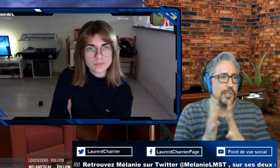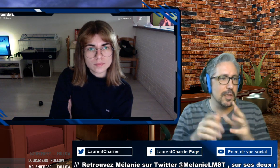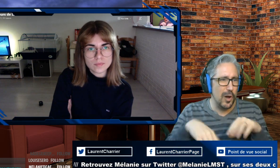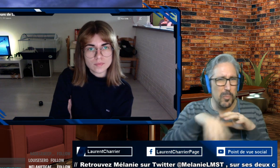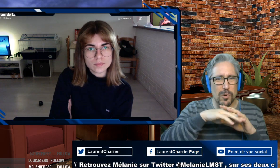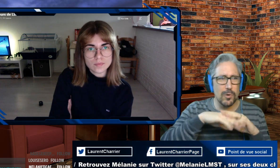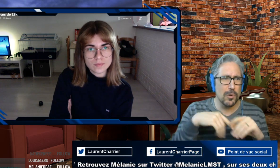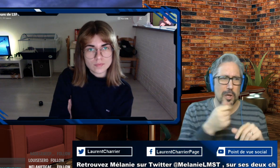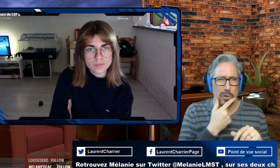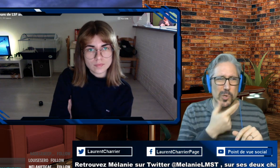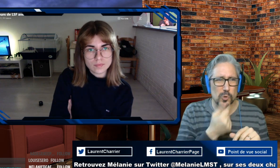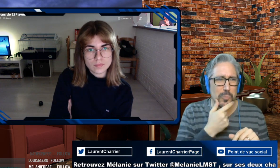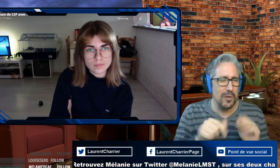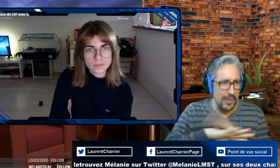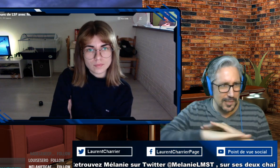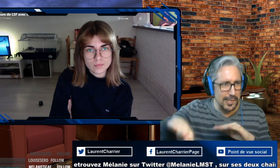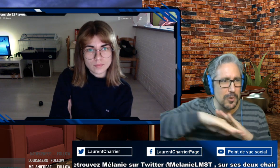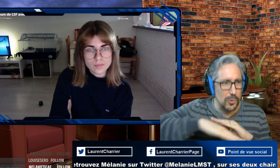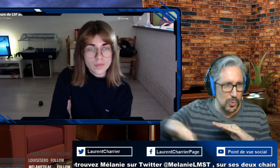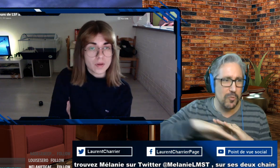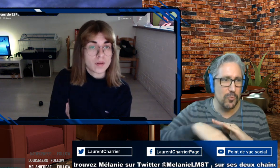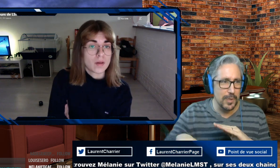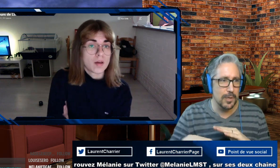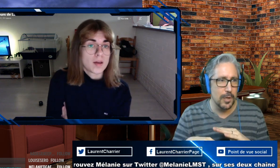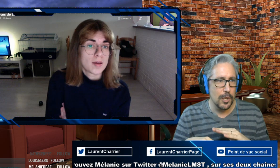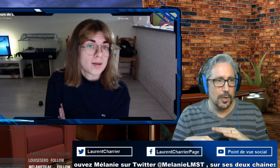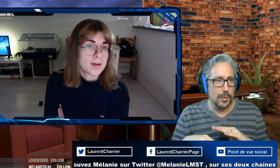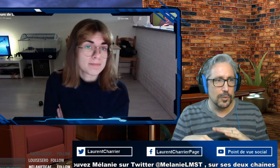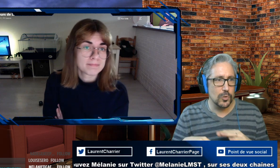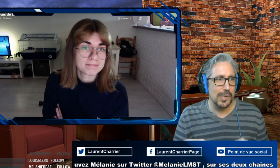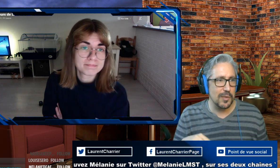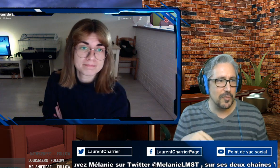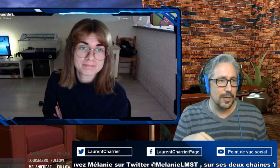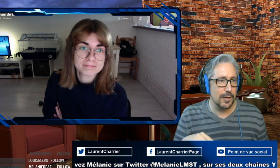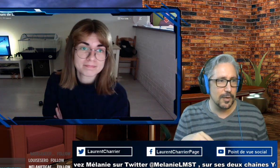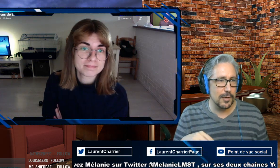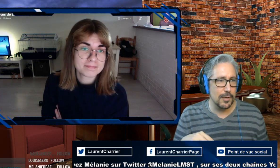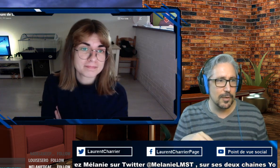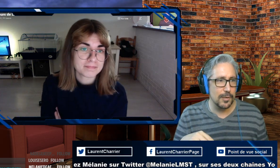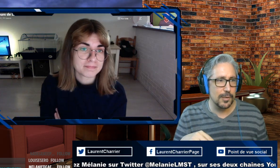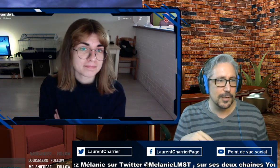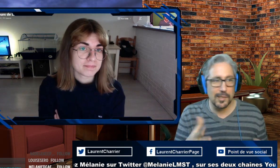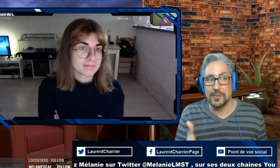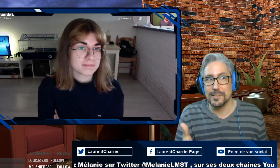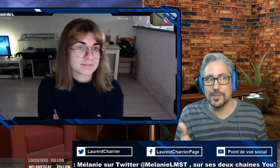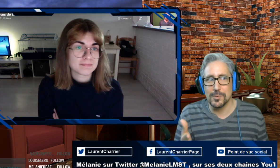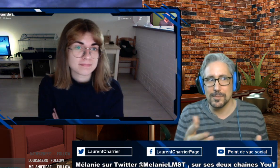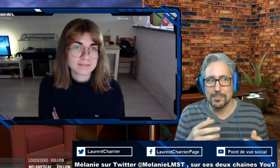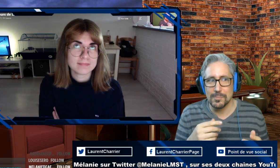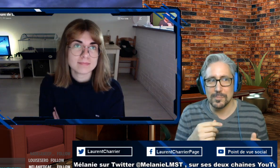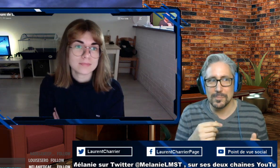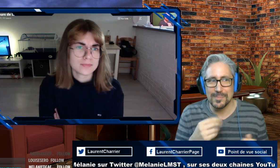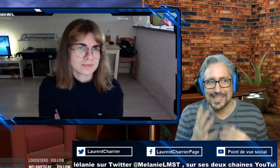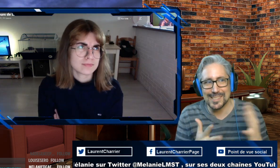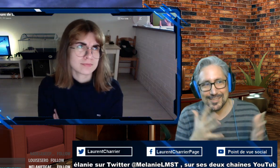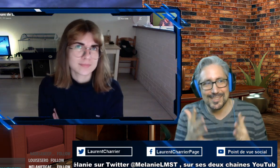pour signer vraiment, que ce soit super facile, que ce soit fluide. Toi, ça fait 10 ans.